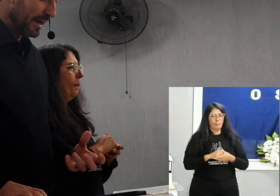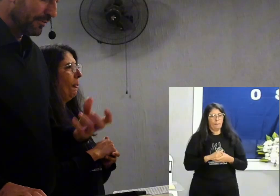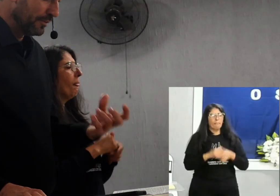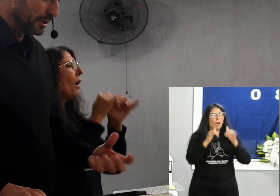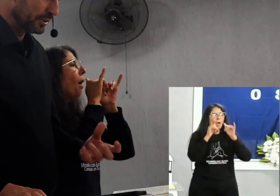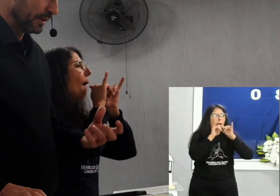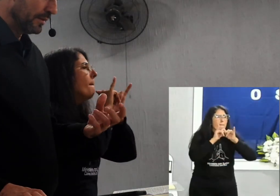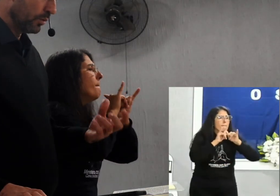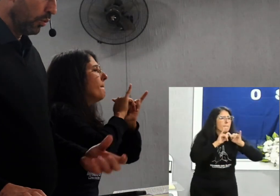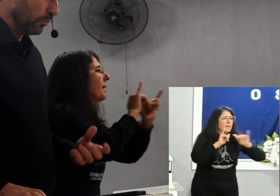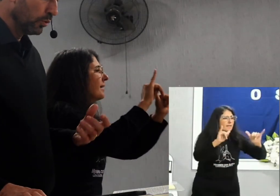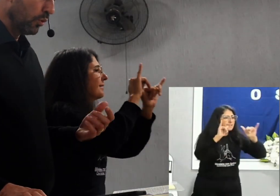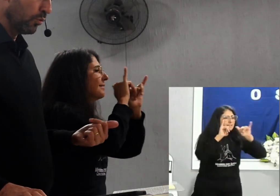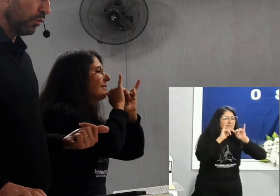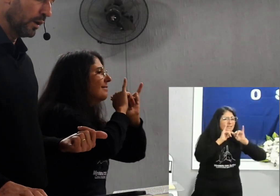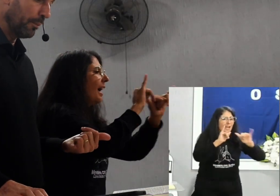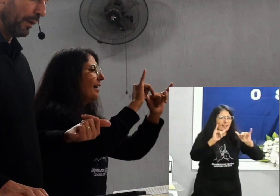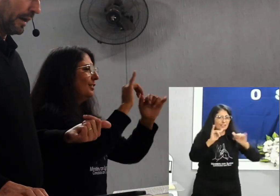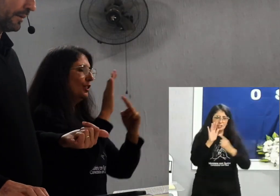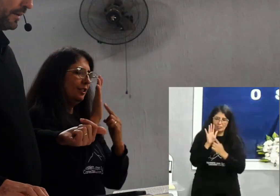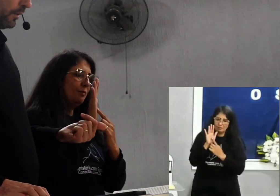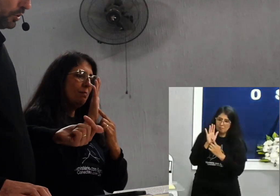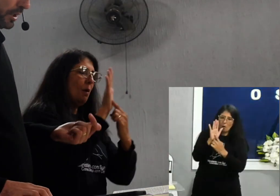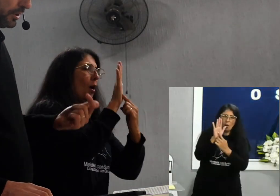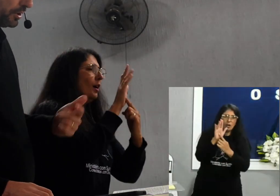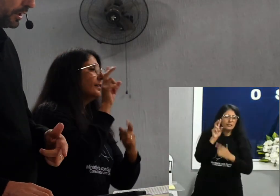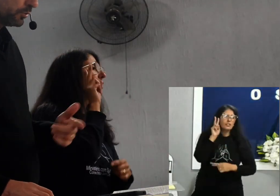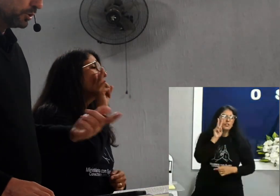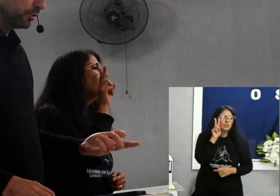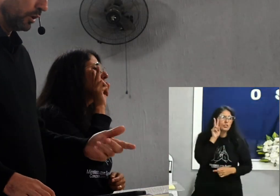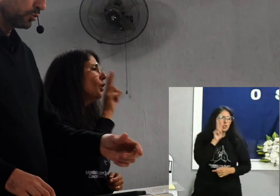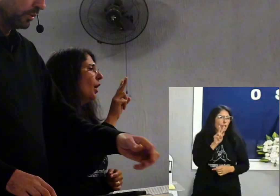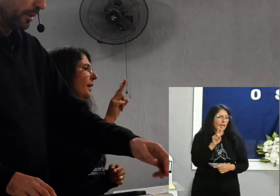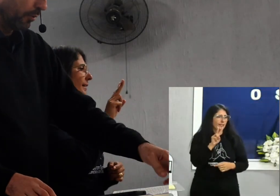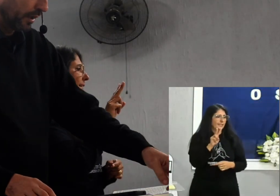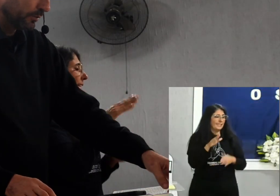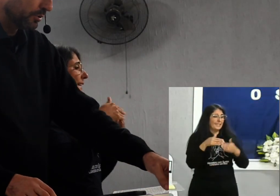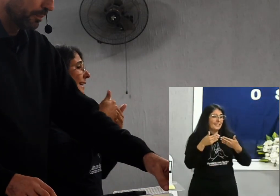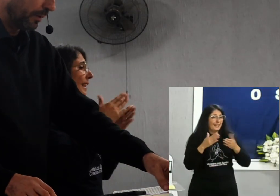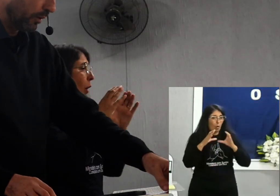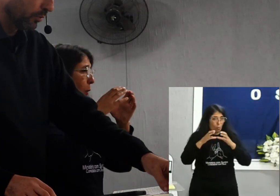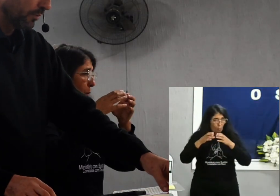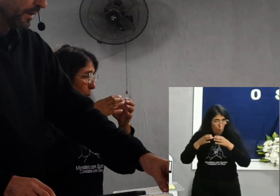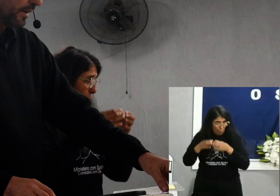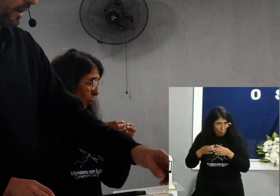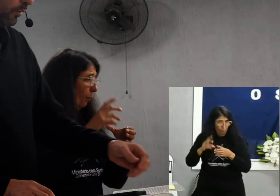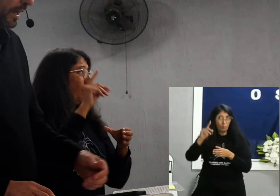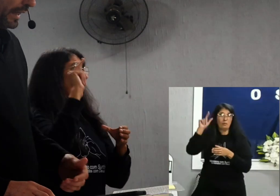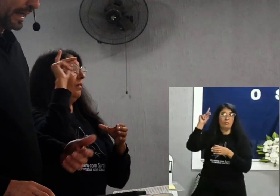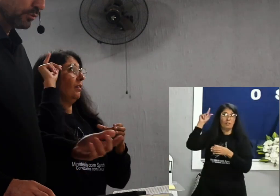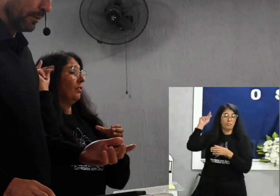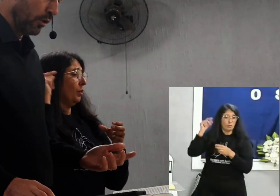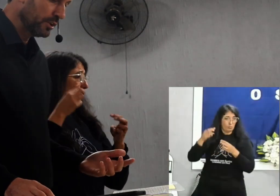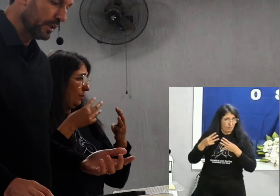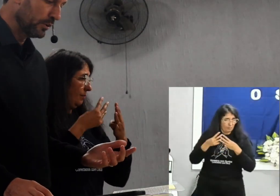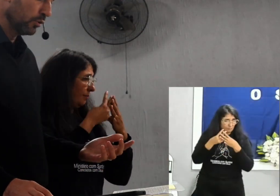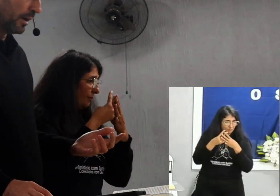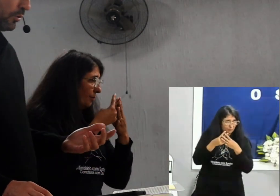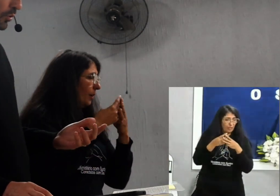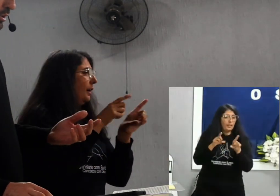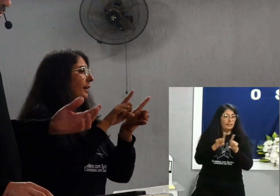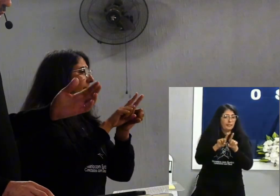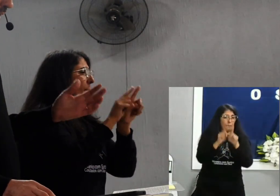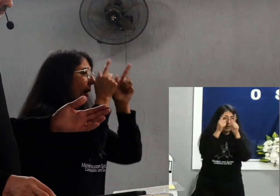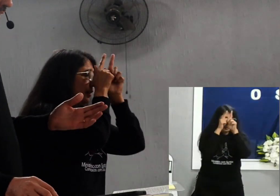mensagem é vista como loucura para os gentios e judeus contemporâneos de Paulo. O relato da morte de Cristo